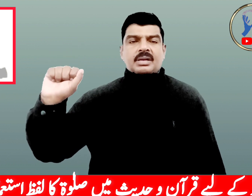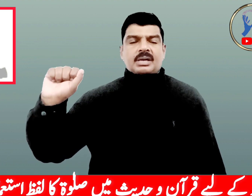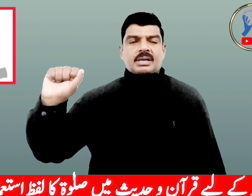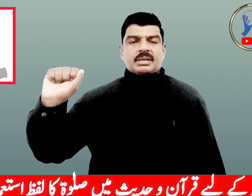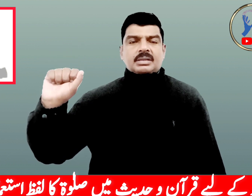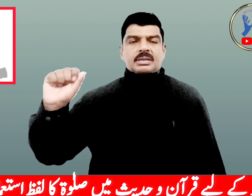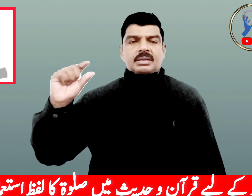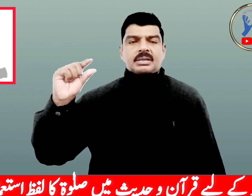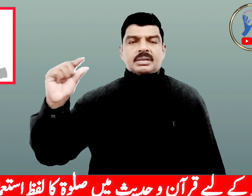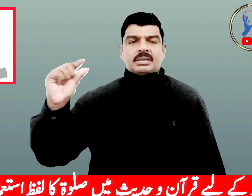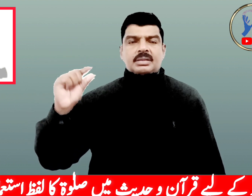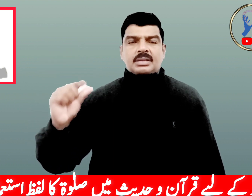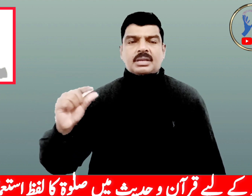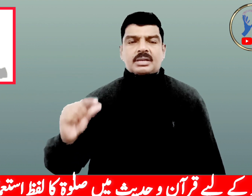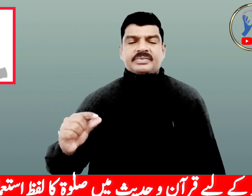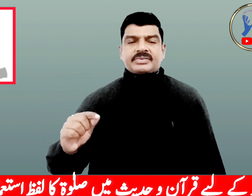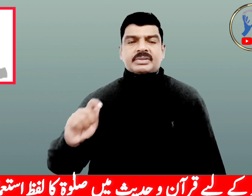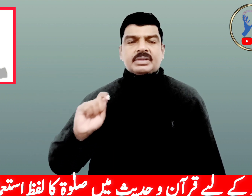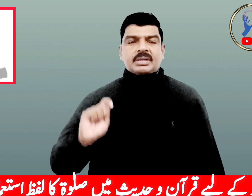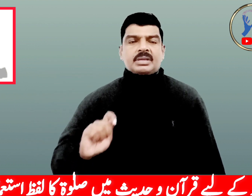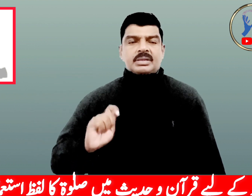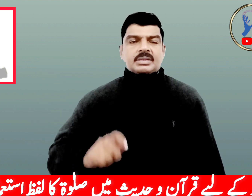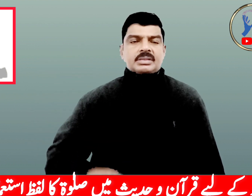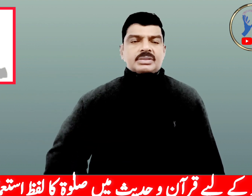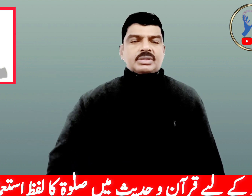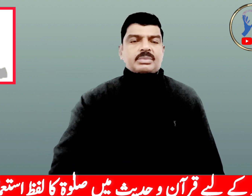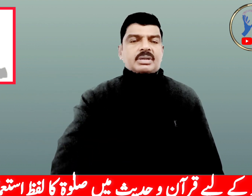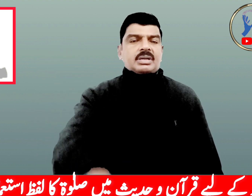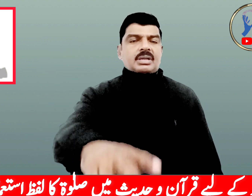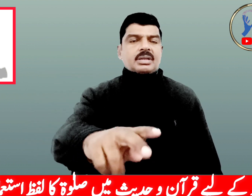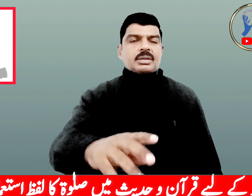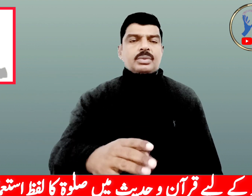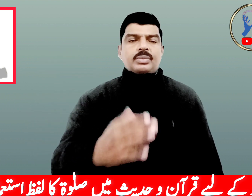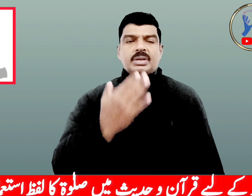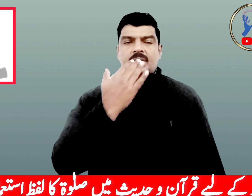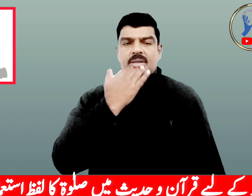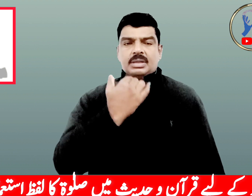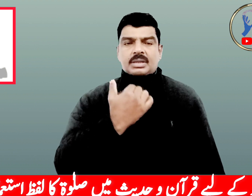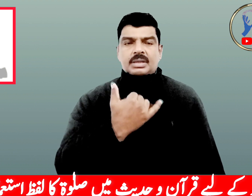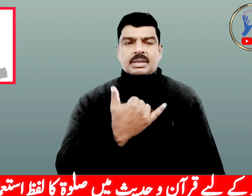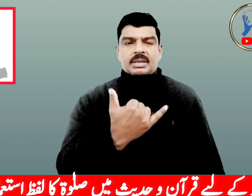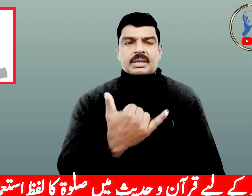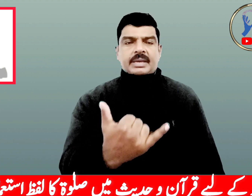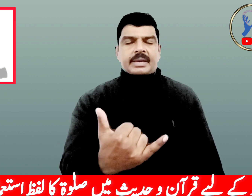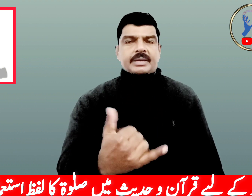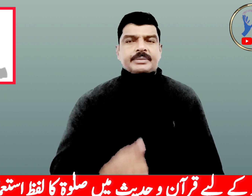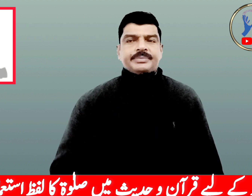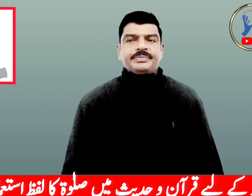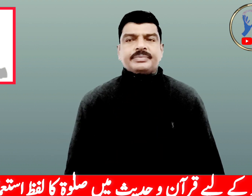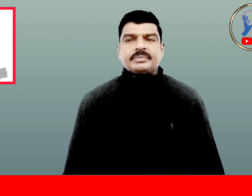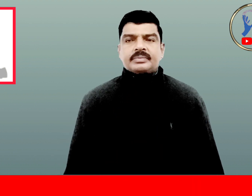کا لفظ استعمال ہوا ہے۔